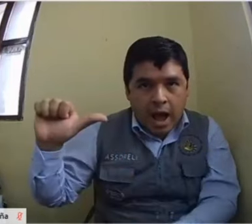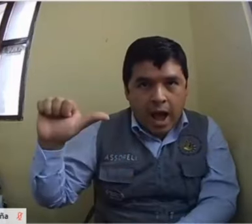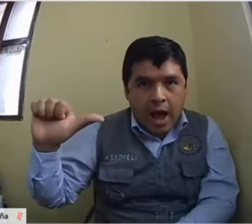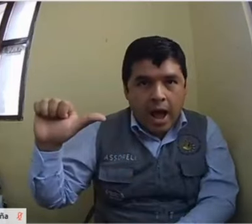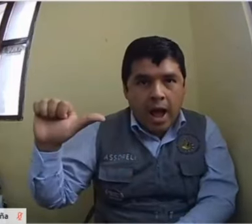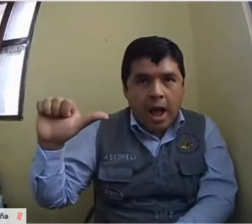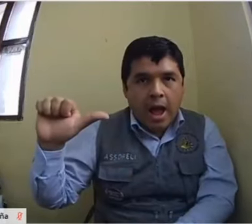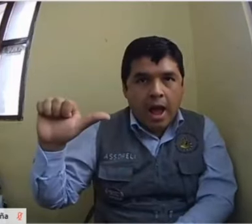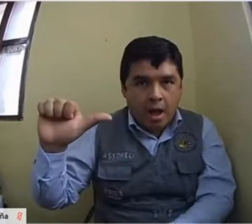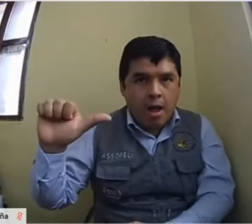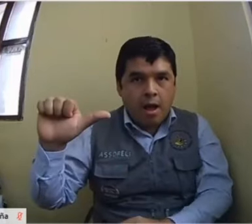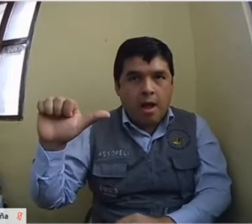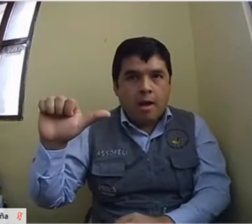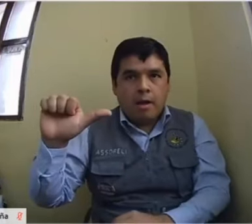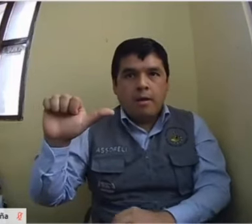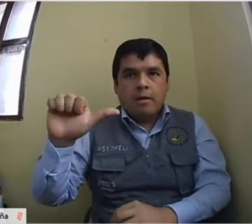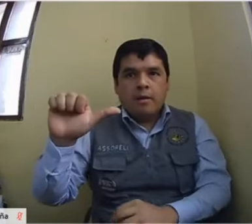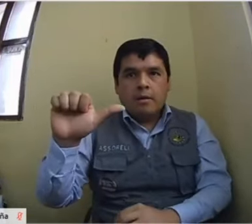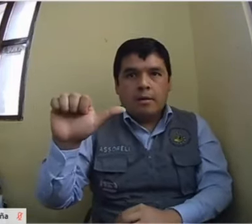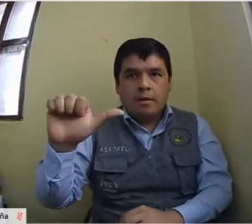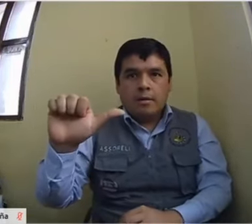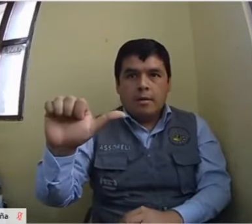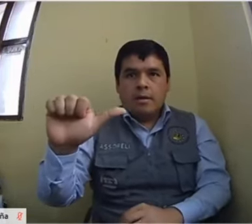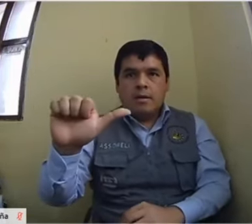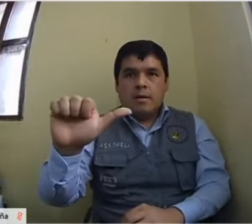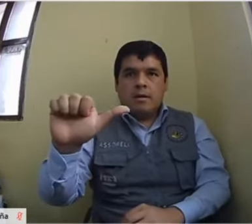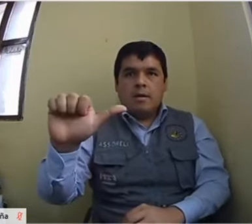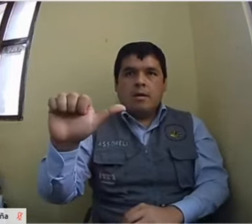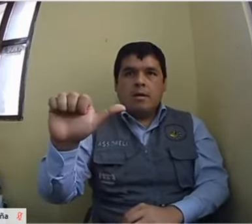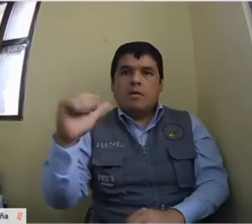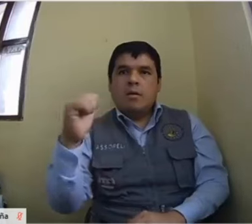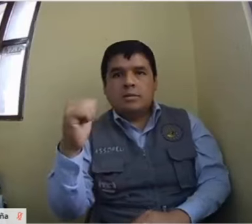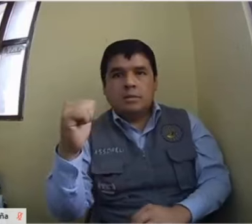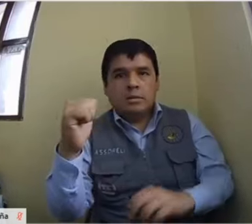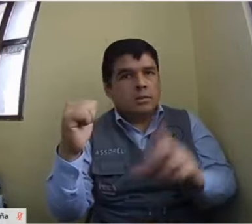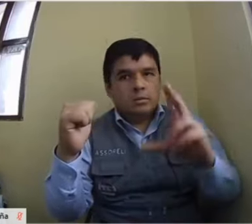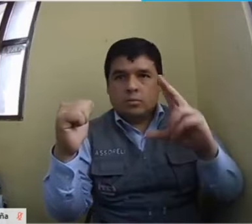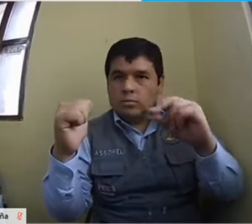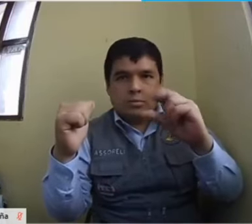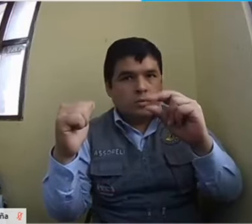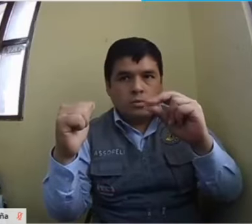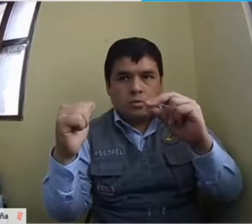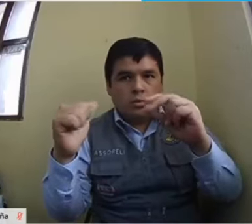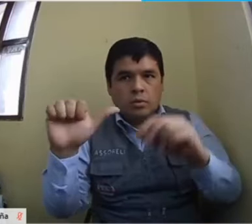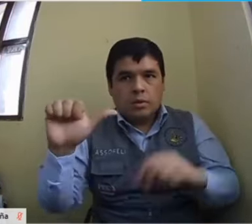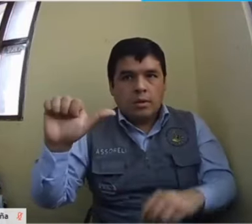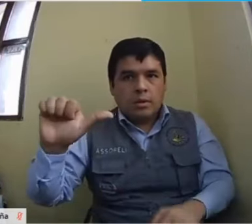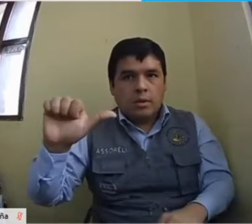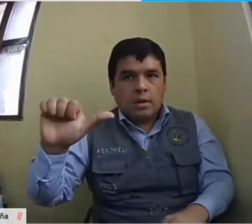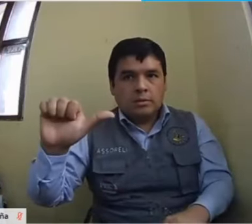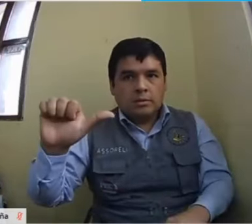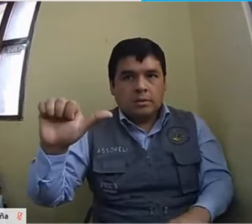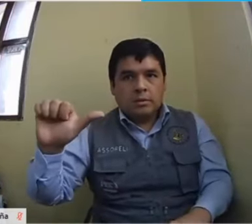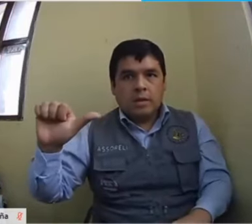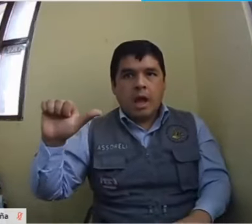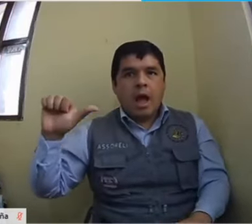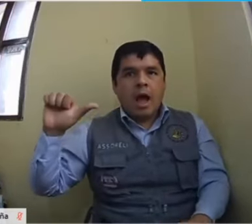Cerrando casi el puño completamente y el pulgar hacia afuera. Esa es la letra A. Siempre la palma al